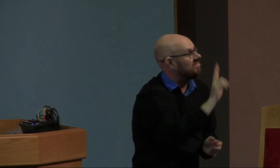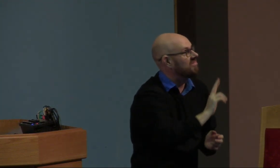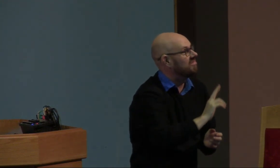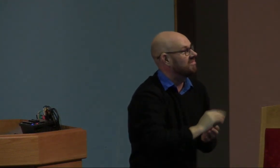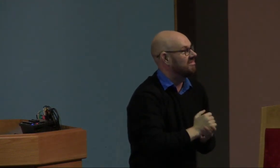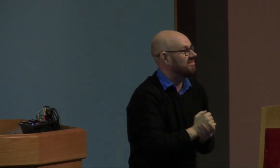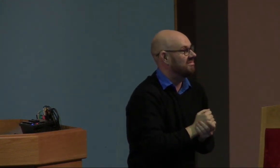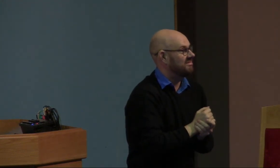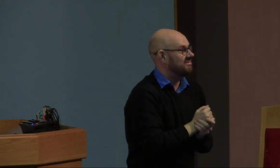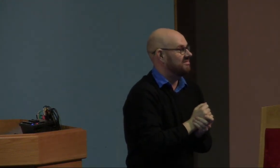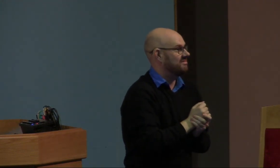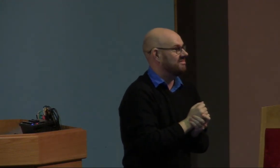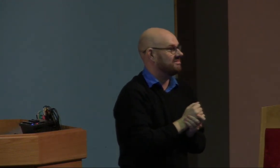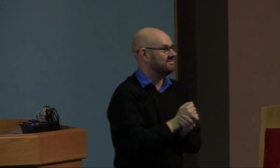Dit, wat sê nou?